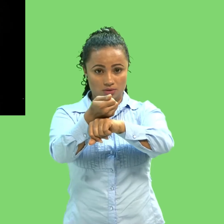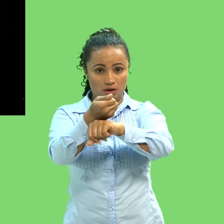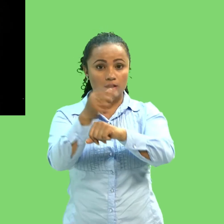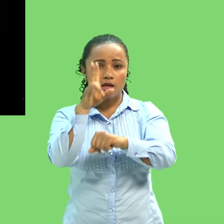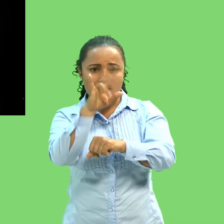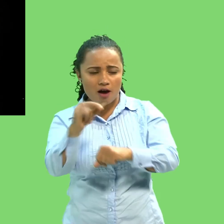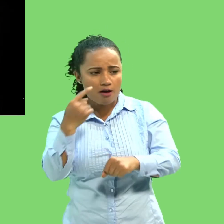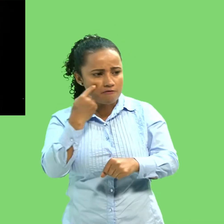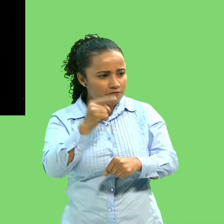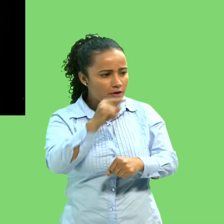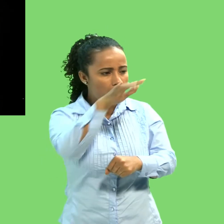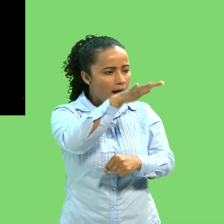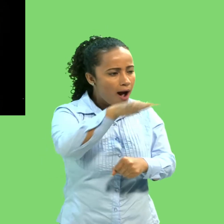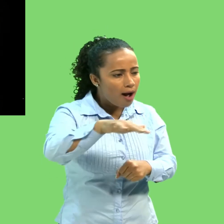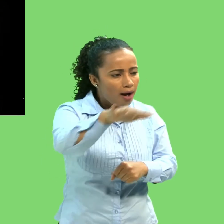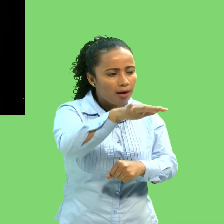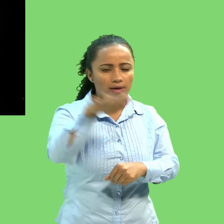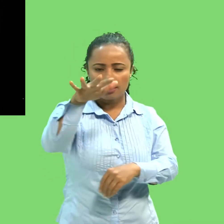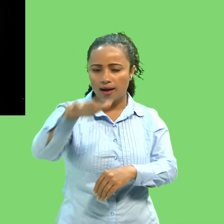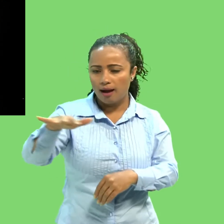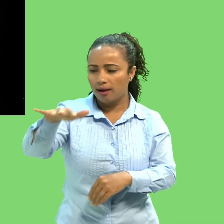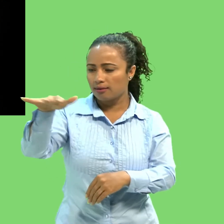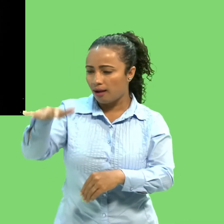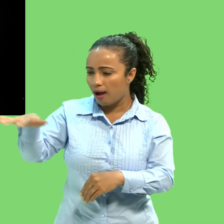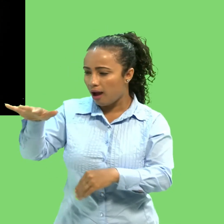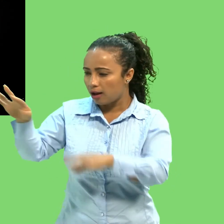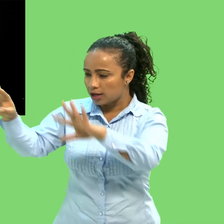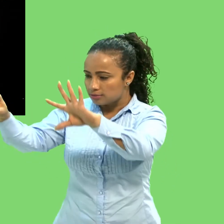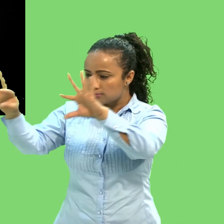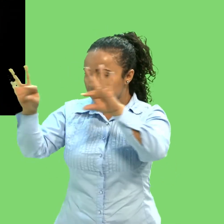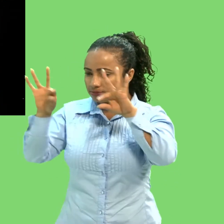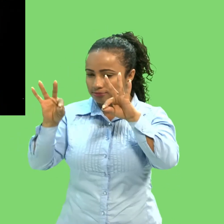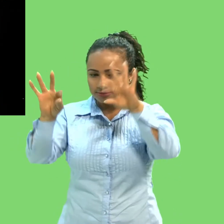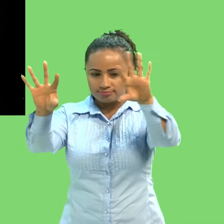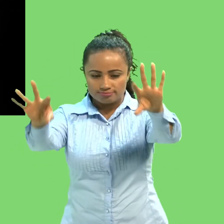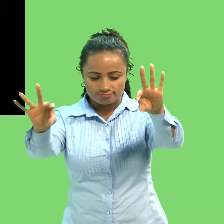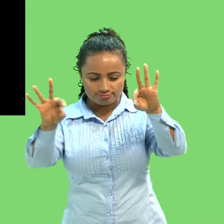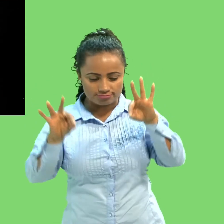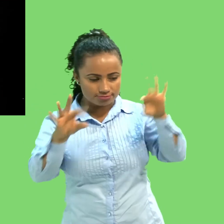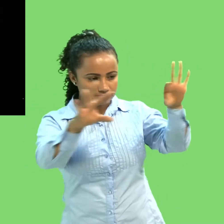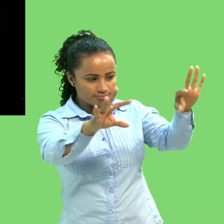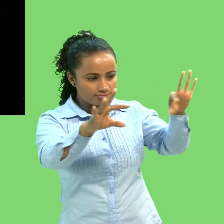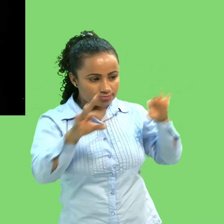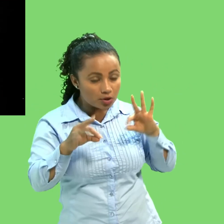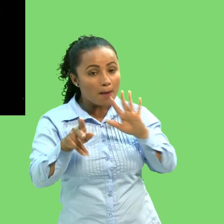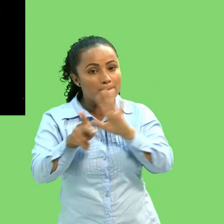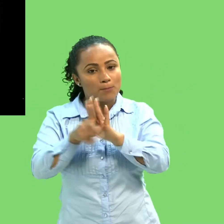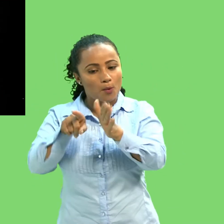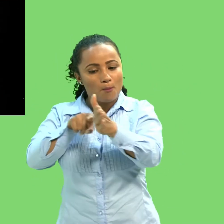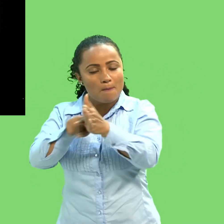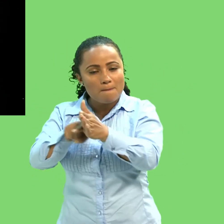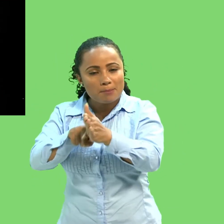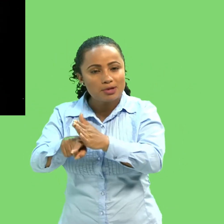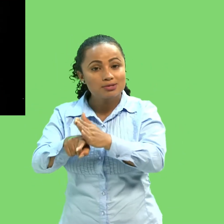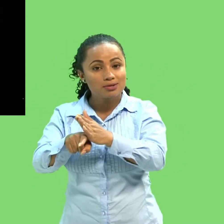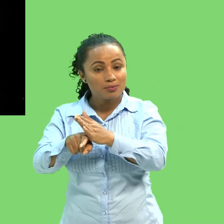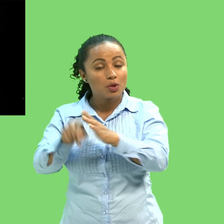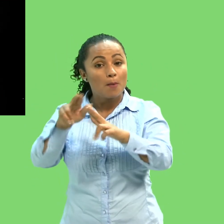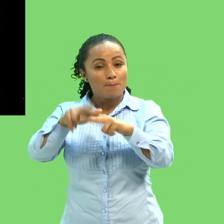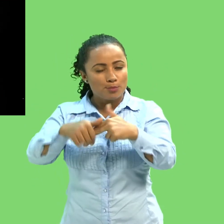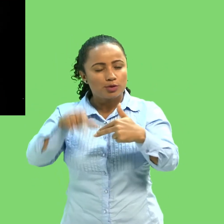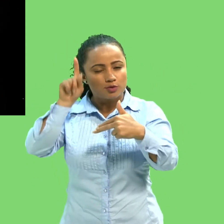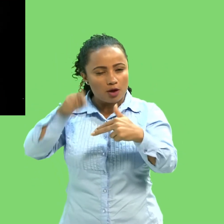de outras áreas nas situações em que pretende investigar. Característica cada vez